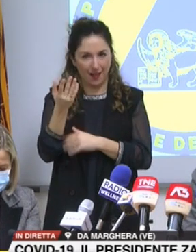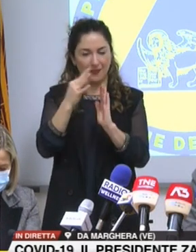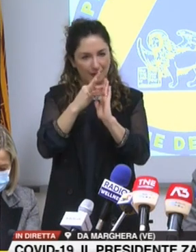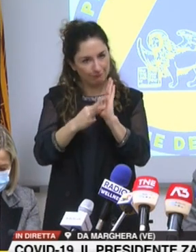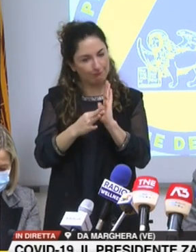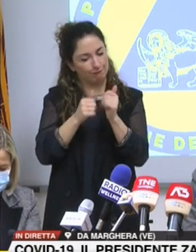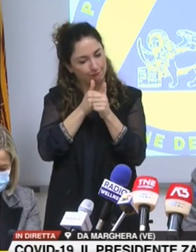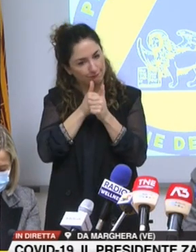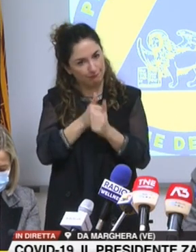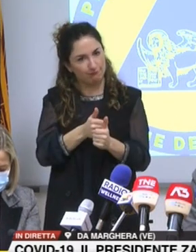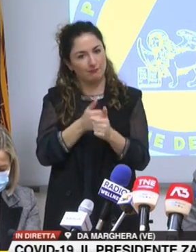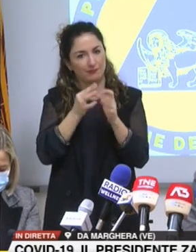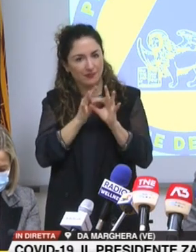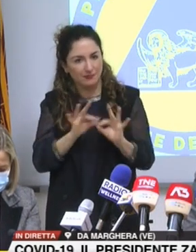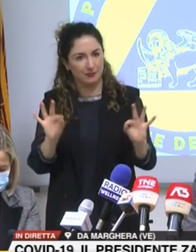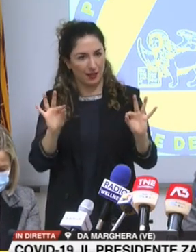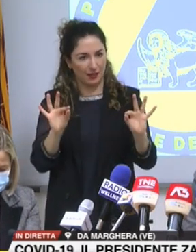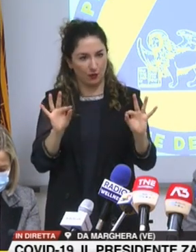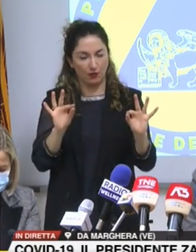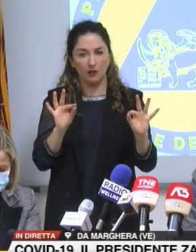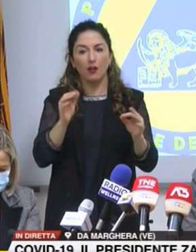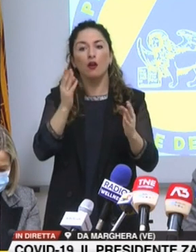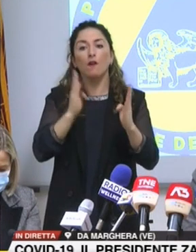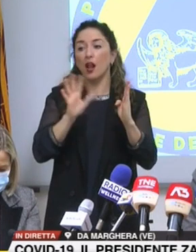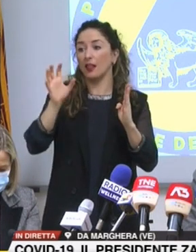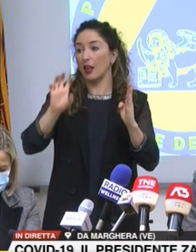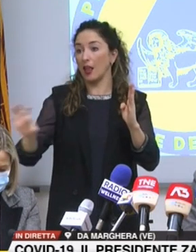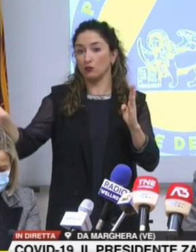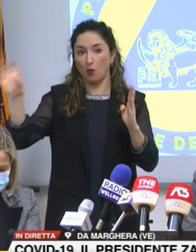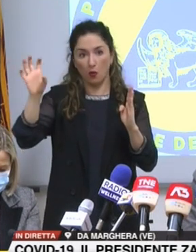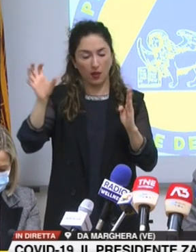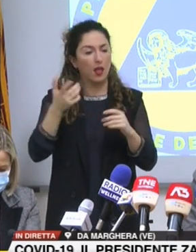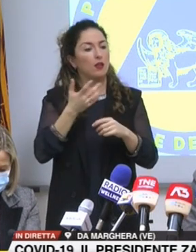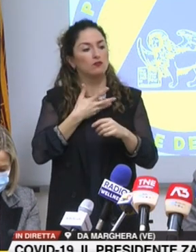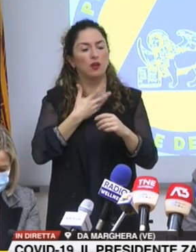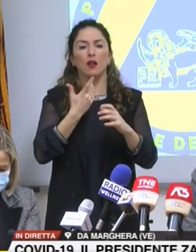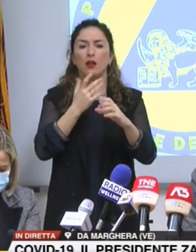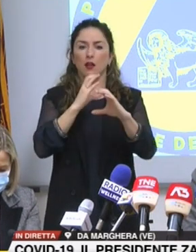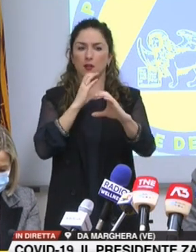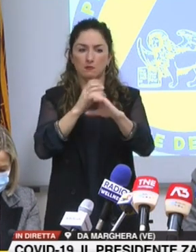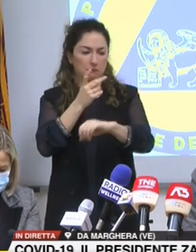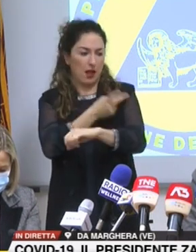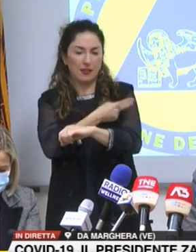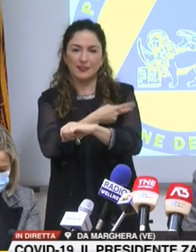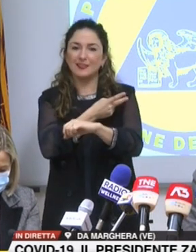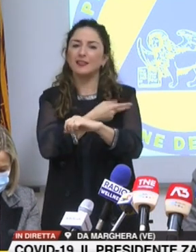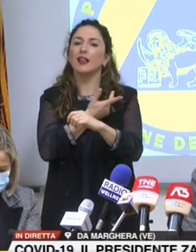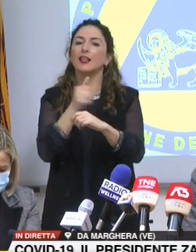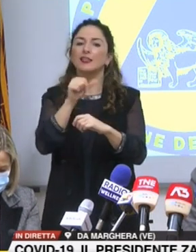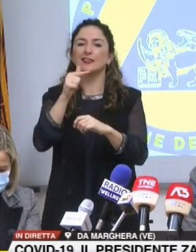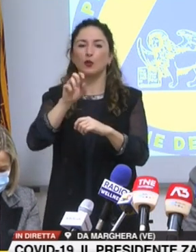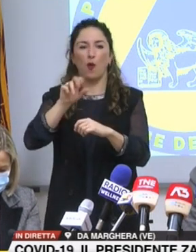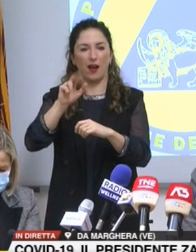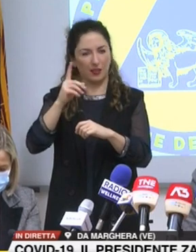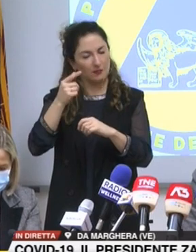regole, del fatto che a differenza di altre regioni il tema degli steward, il tema dei bis funziona,